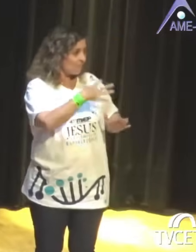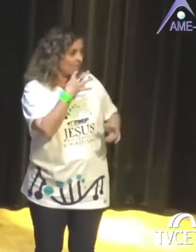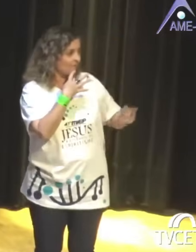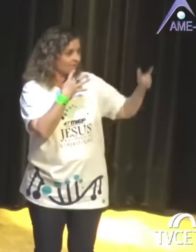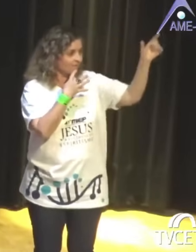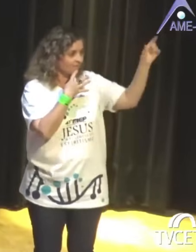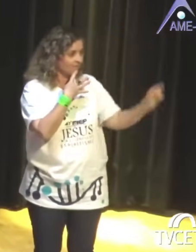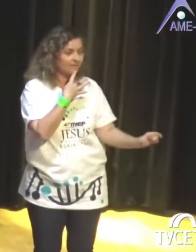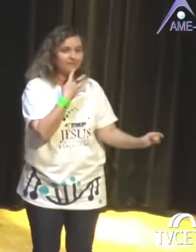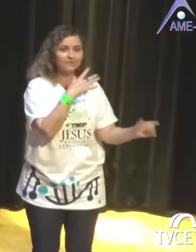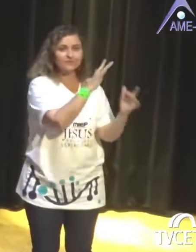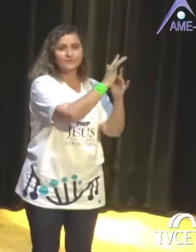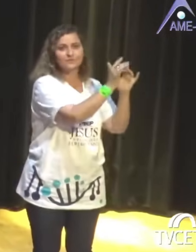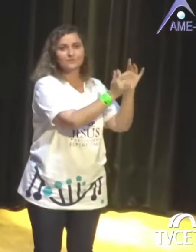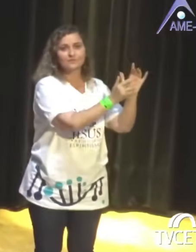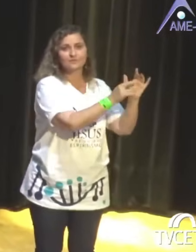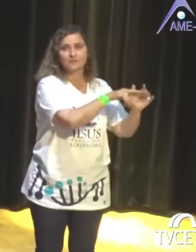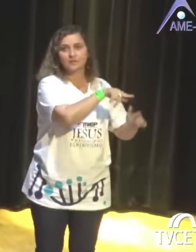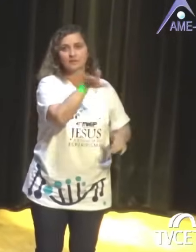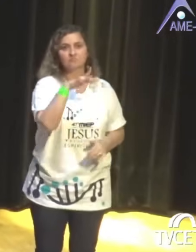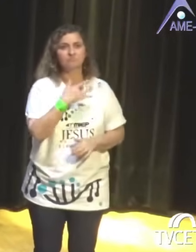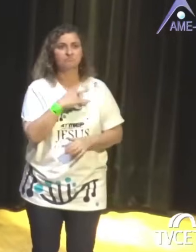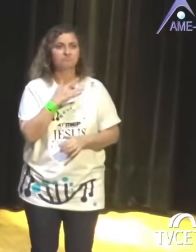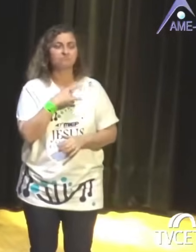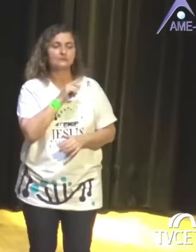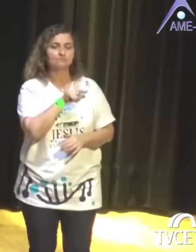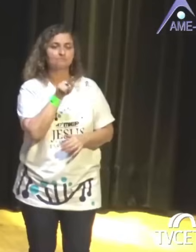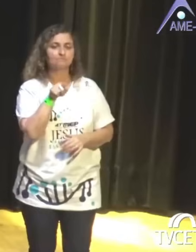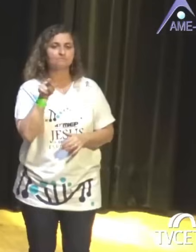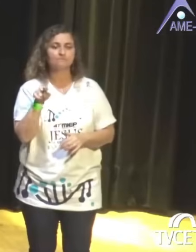Jesus eu tenho pena de você